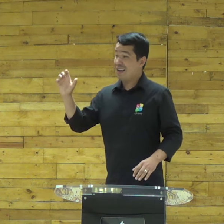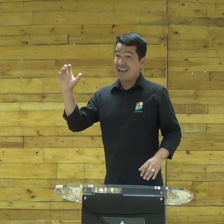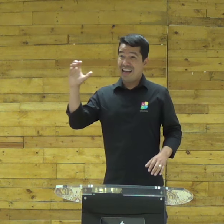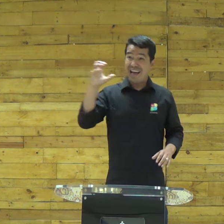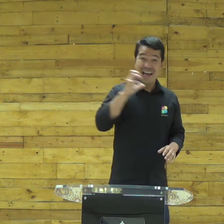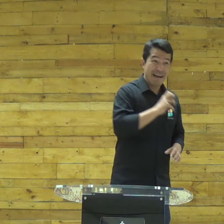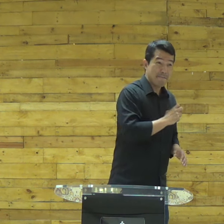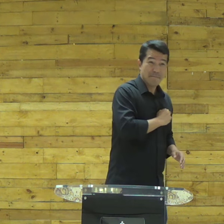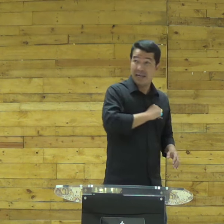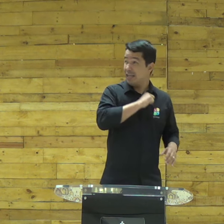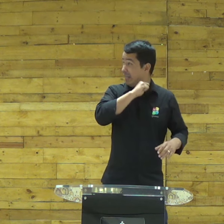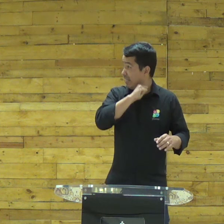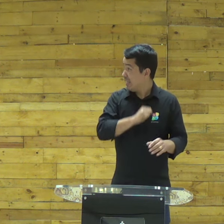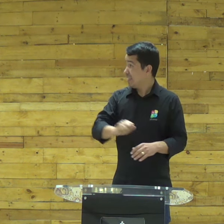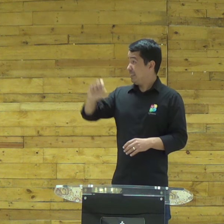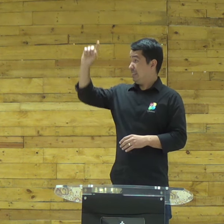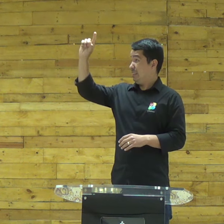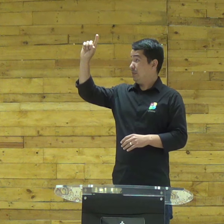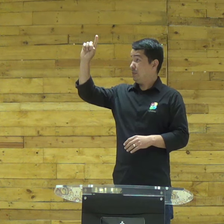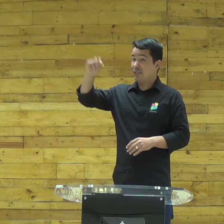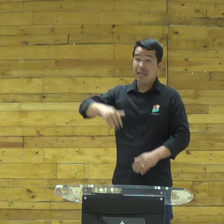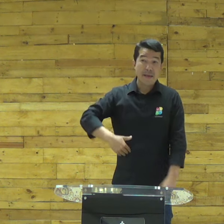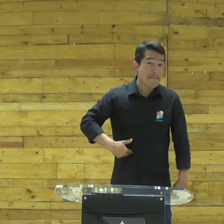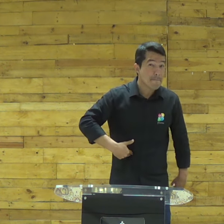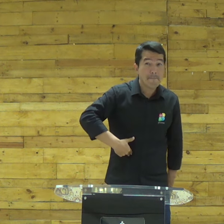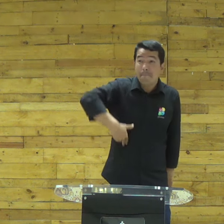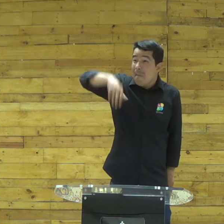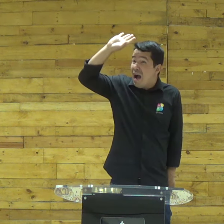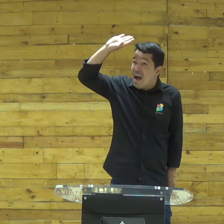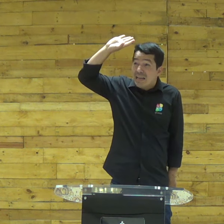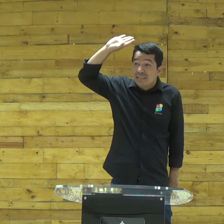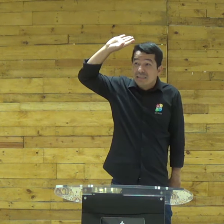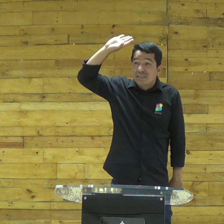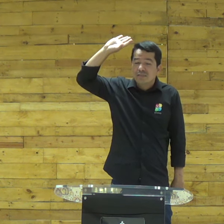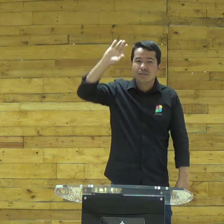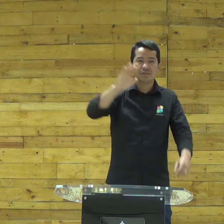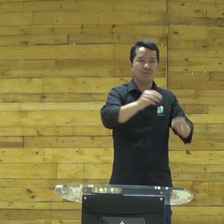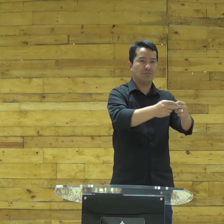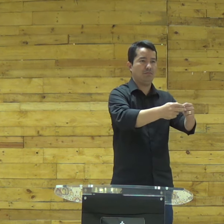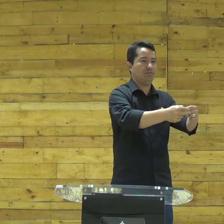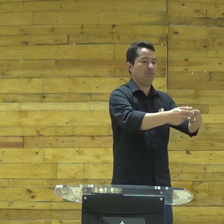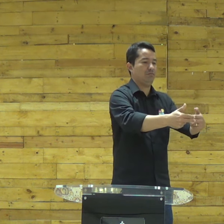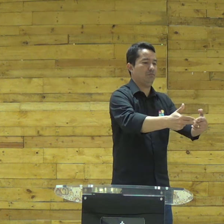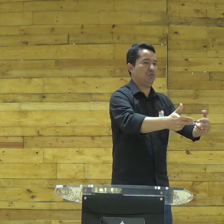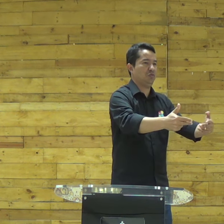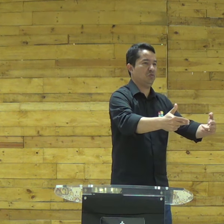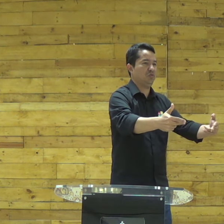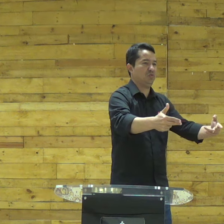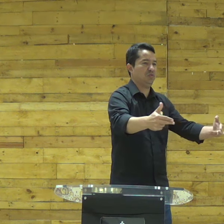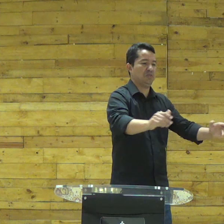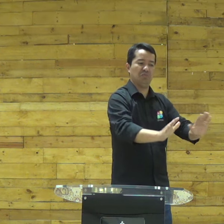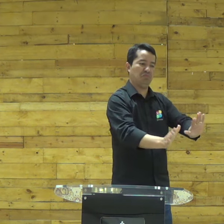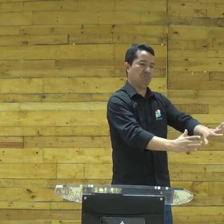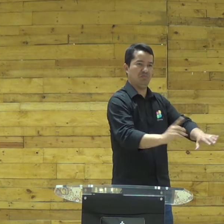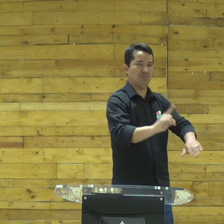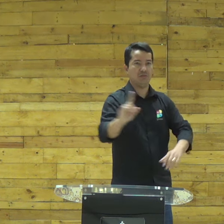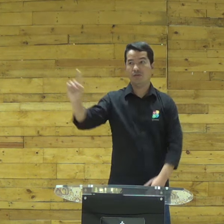resumiu Amarás Deus mais do que todas as outras